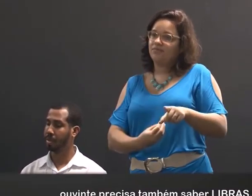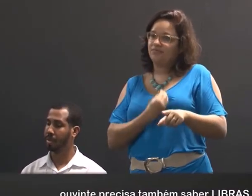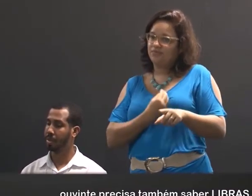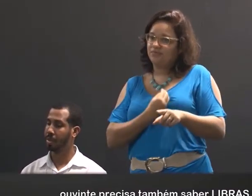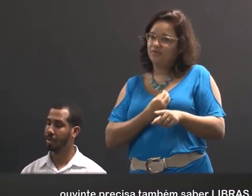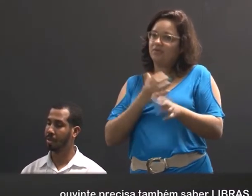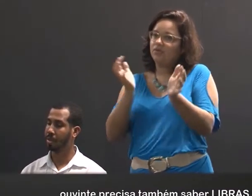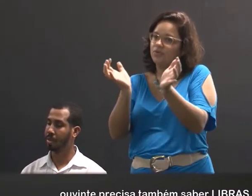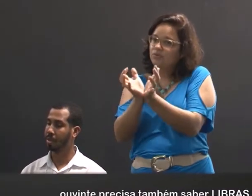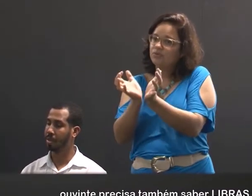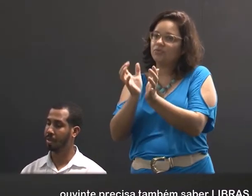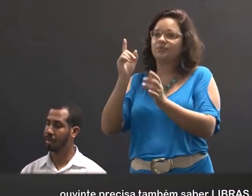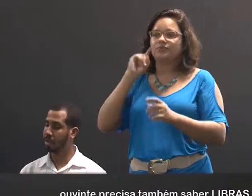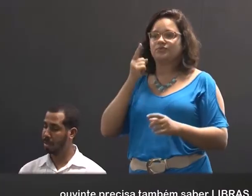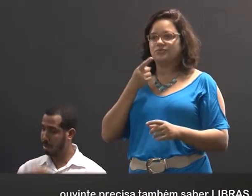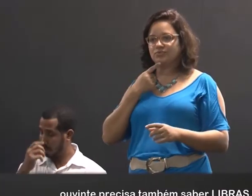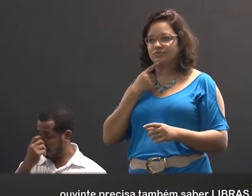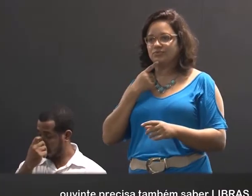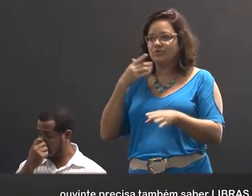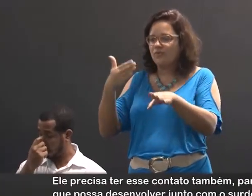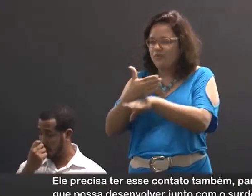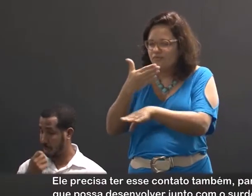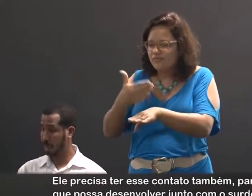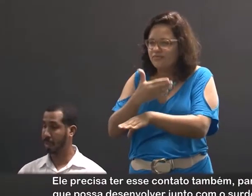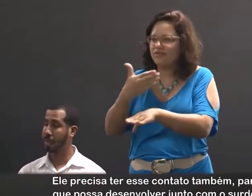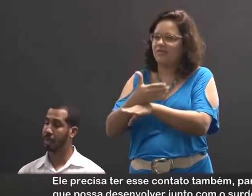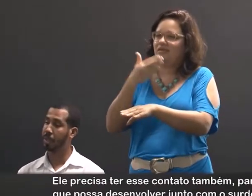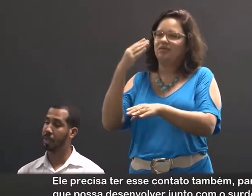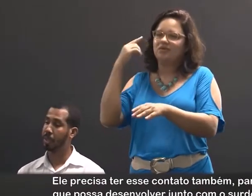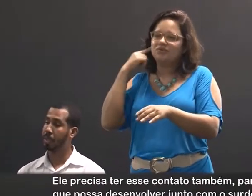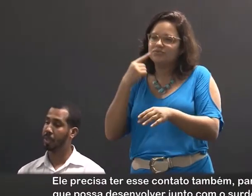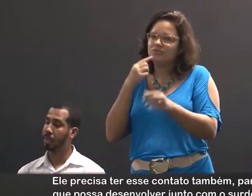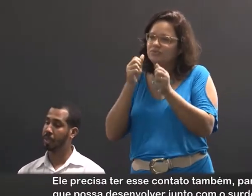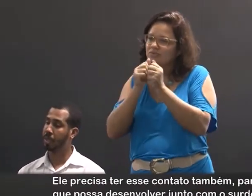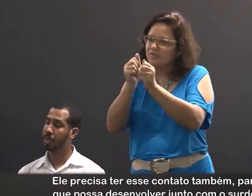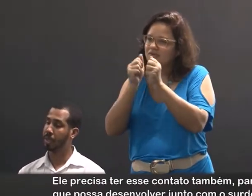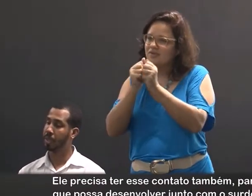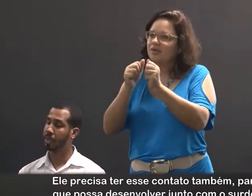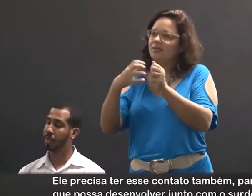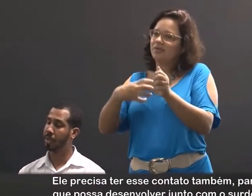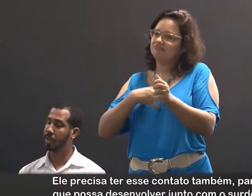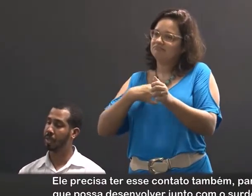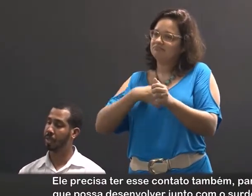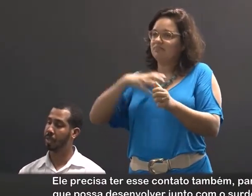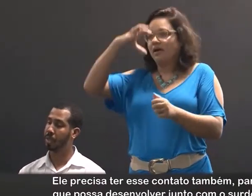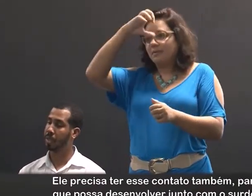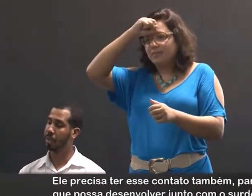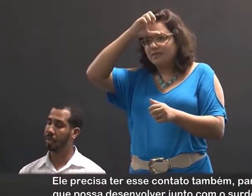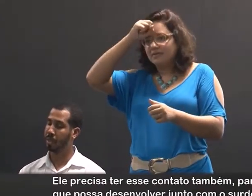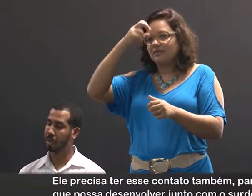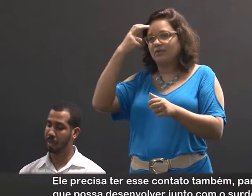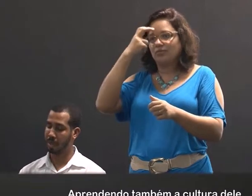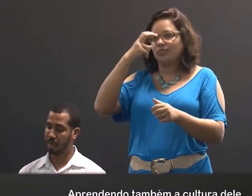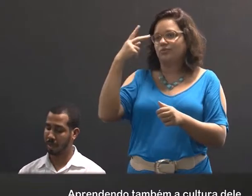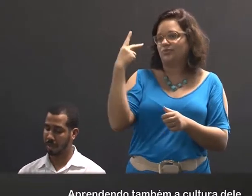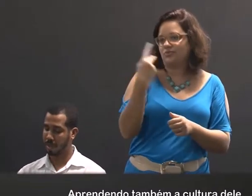ele precisa saber Libras, precisa ter esse contato também, essas estratégias para que ele possa desenvolver junto com o surdo, aprendendo